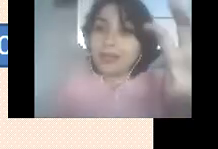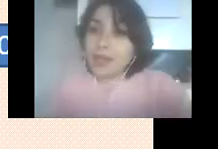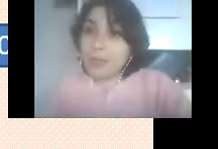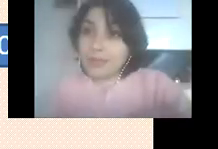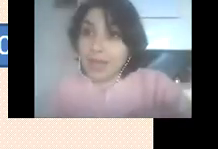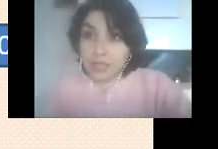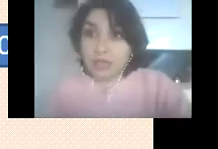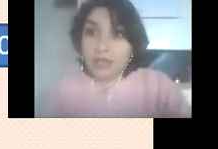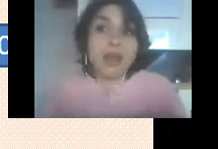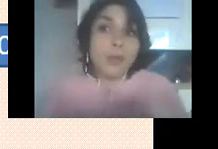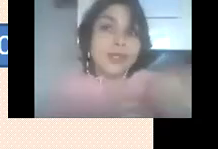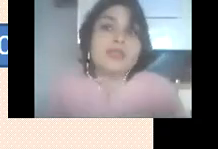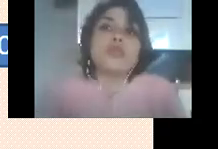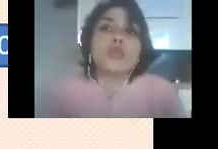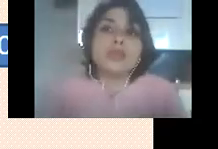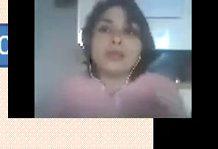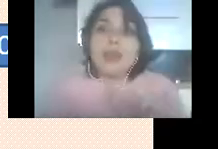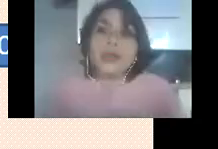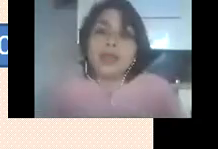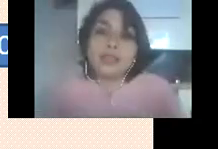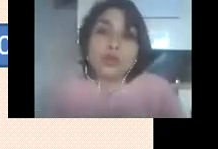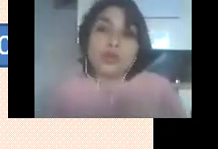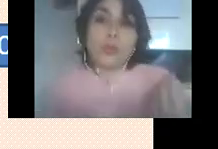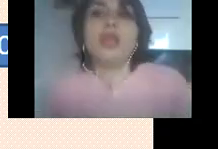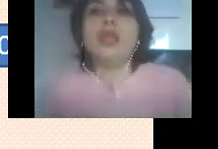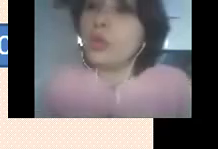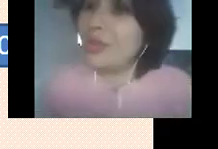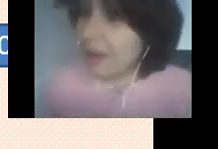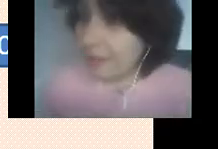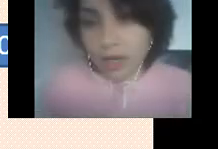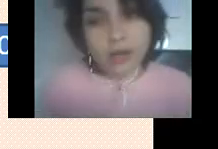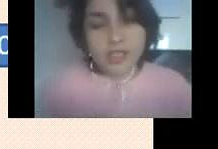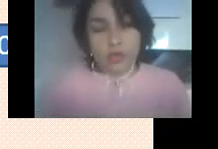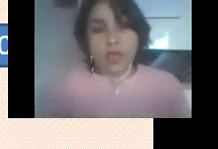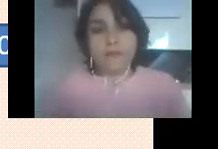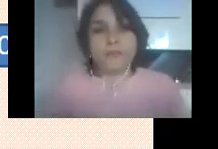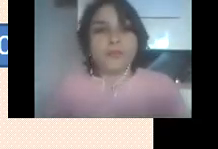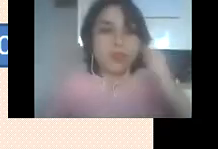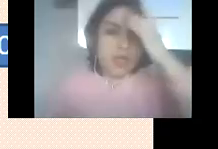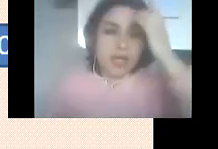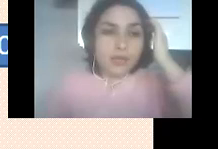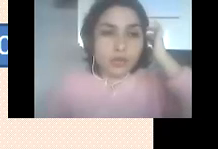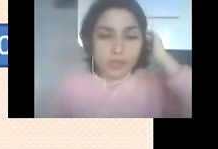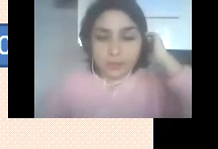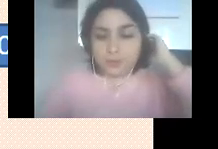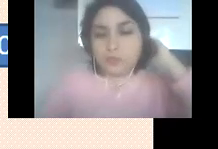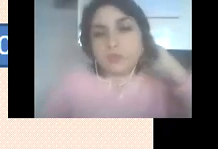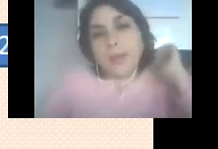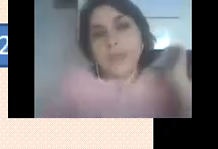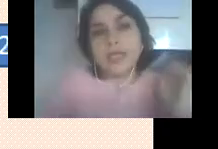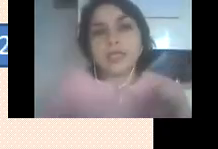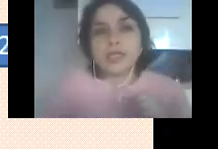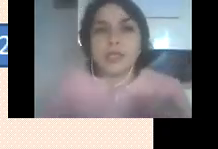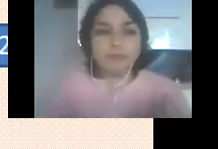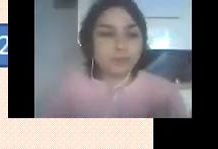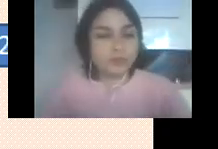Esta parte de la clase está en la página 110 y en la página 111 para que después ustedes la vayan revisando, ¿ya? Entonces,